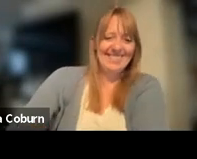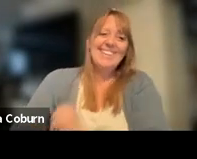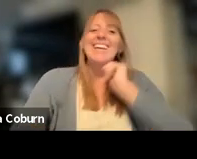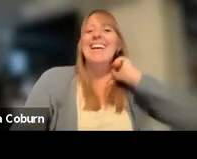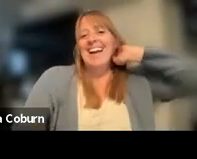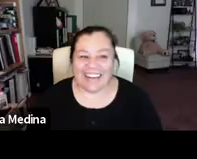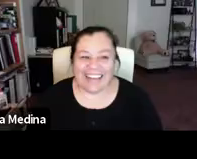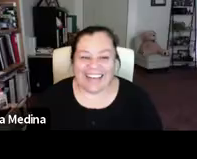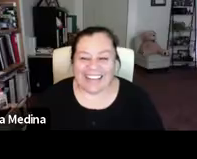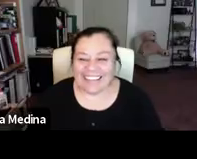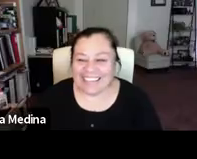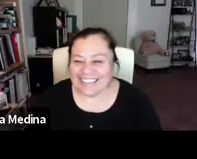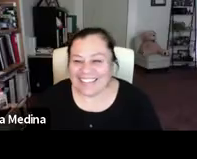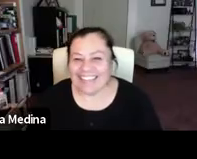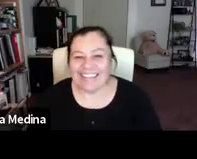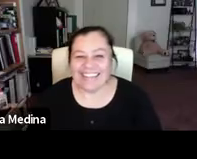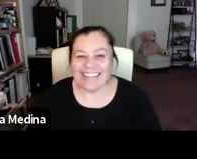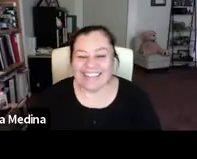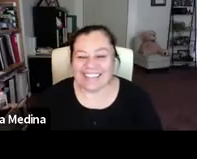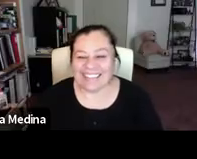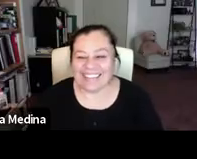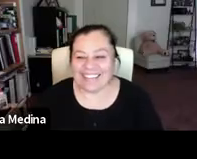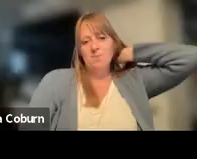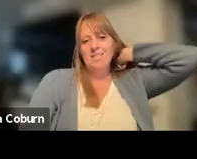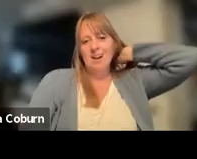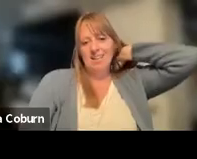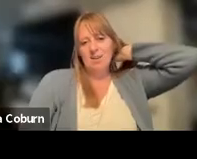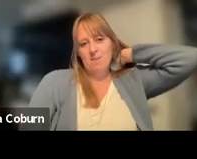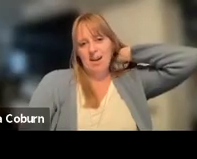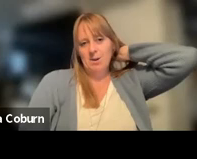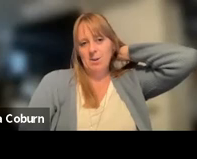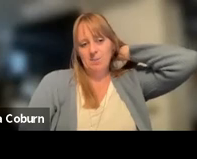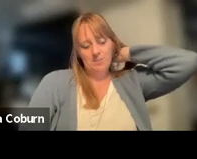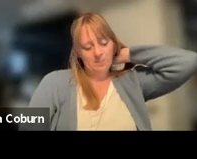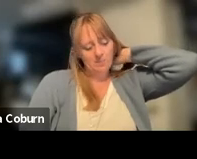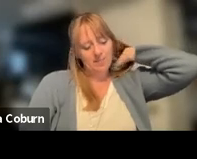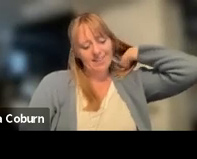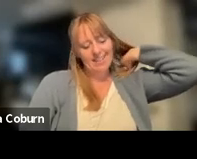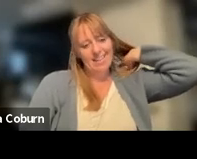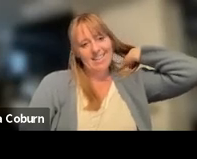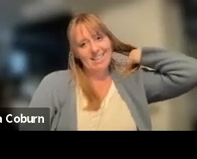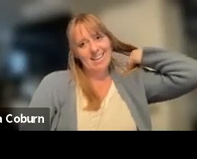Hola. Hola. Today we are going to be talking about